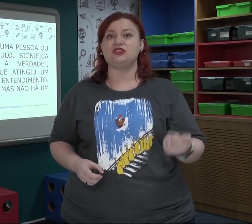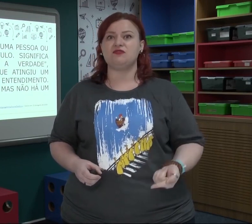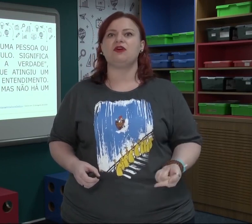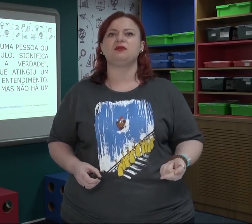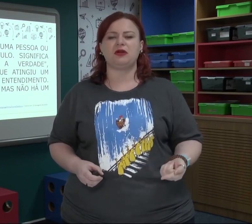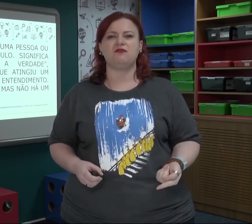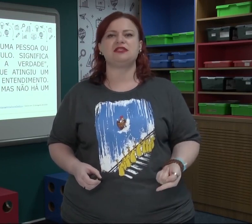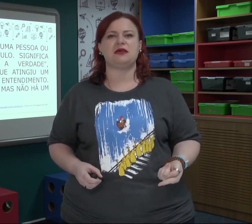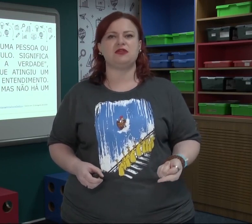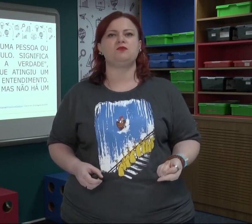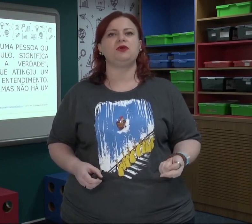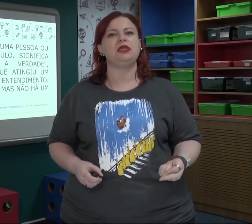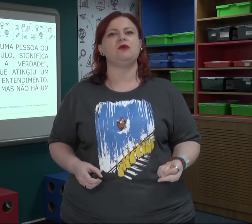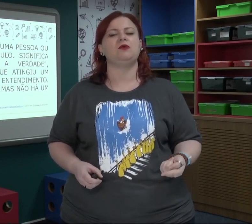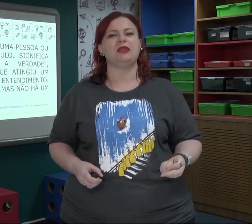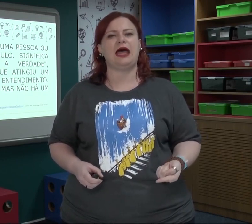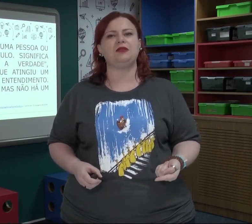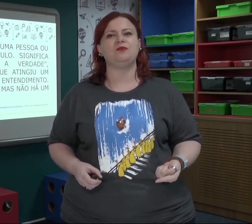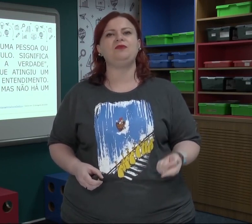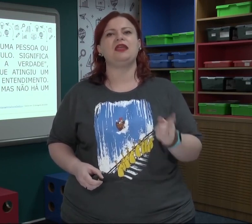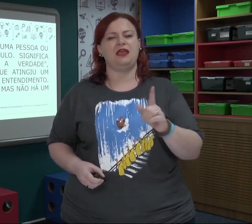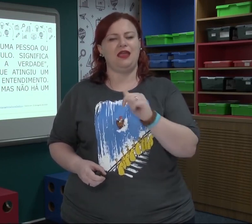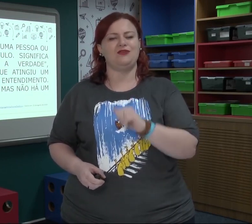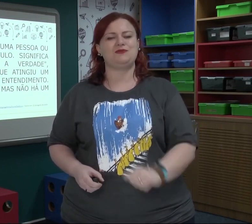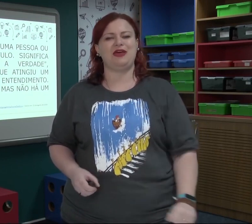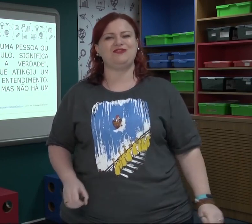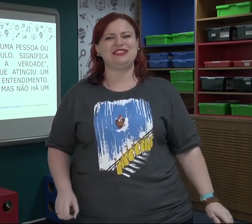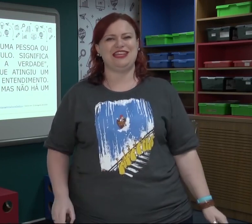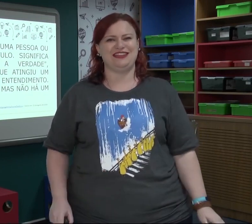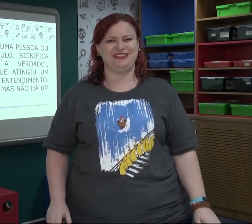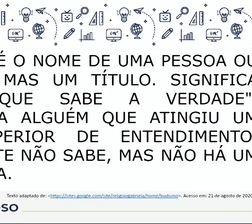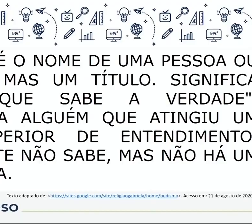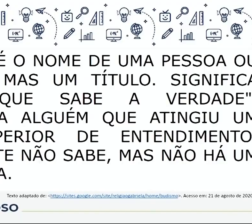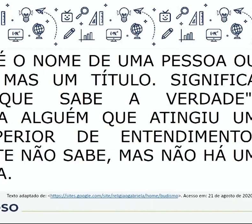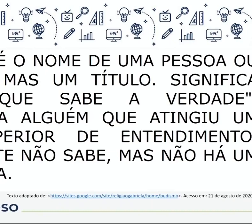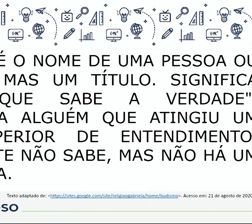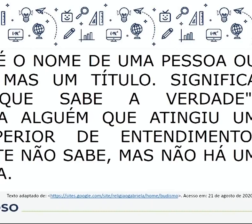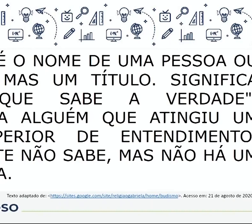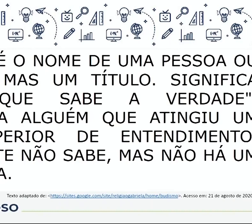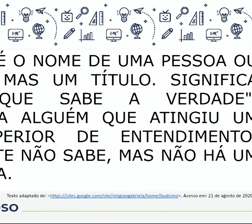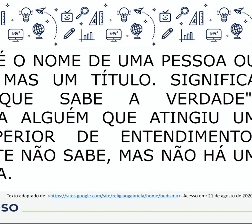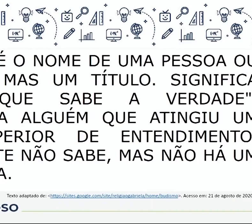e aí a gente volta para conversar mais um pouquinho, combinado? Eu espero você!